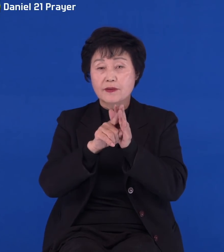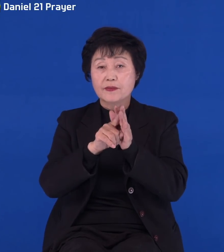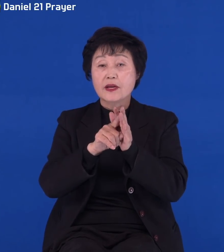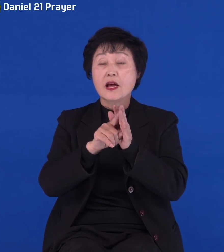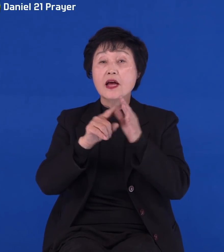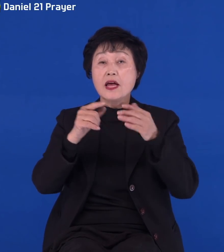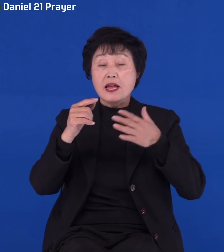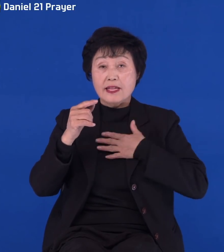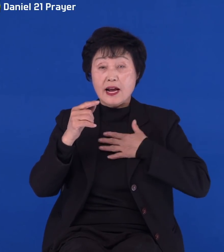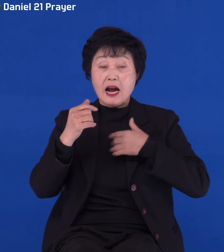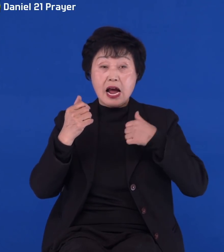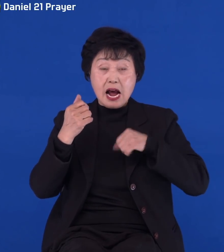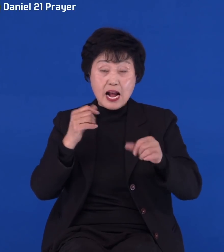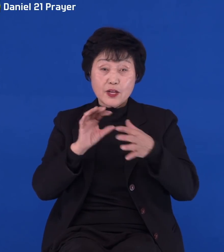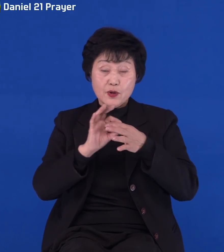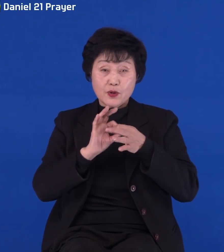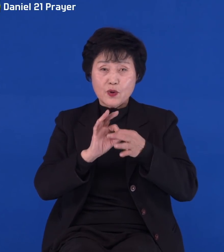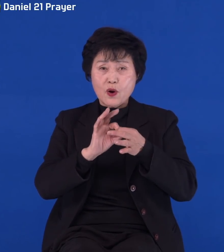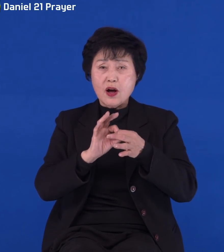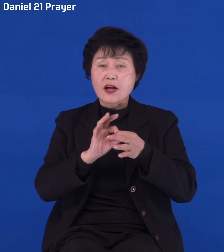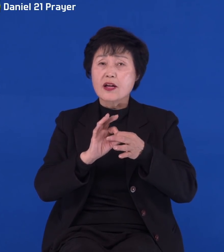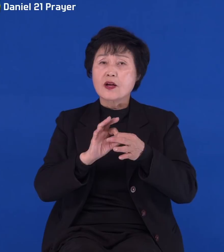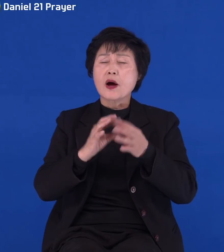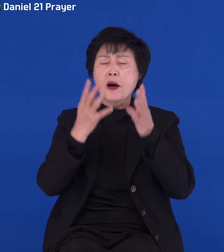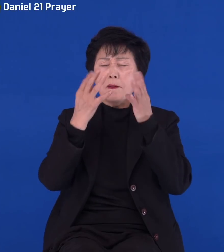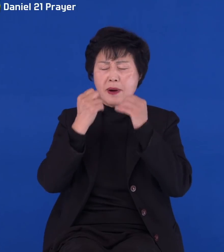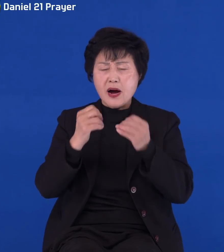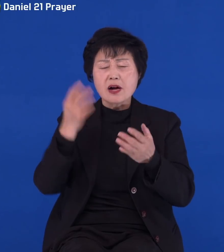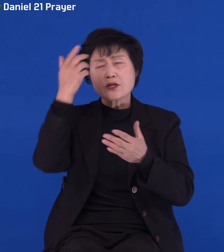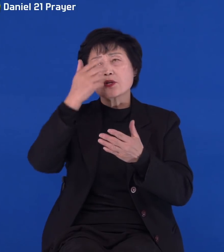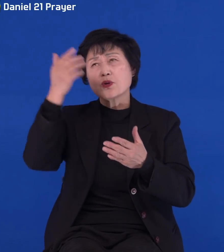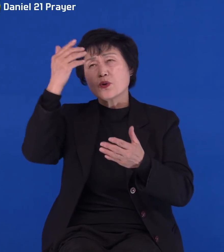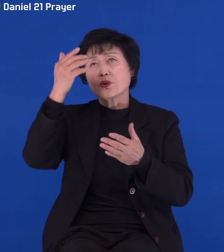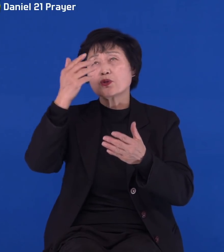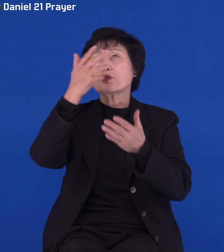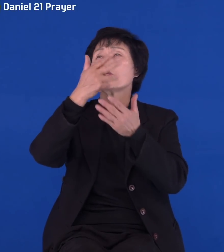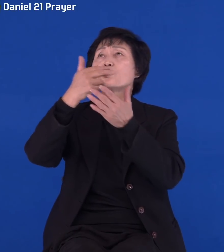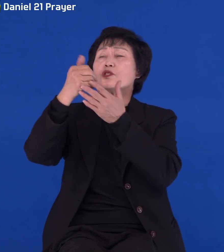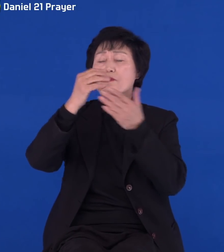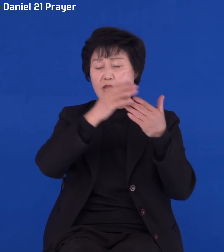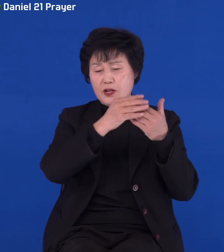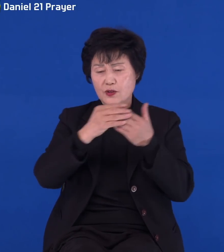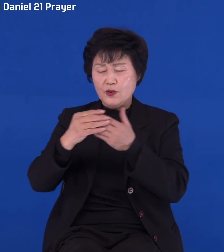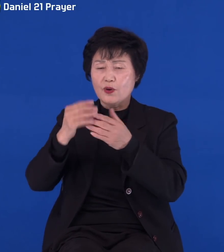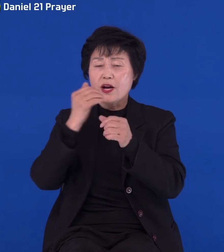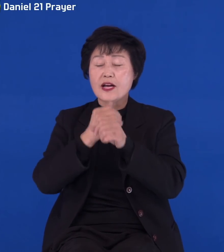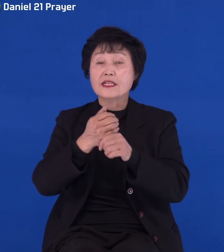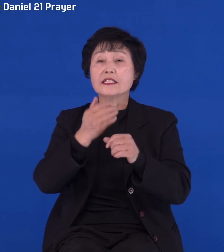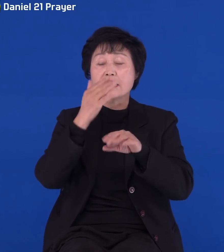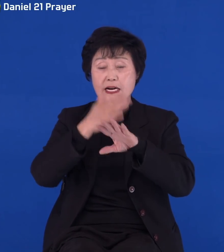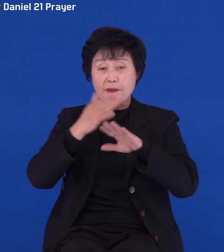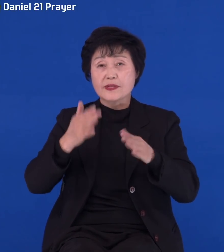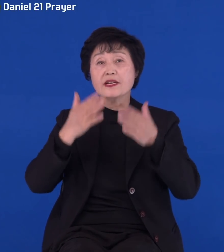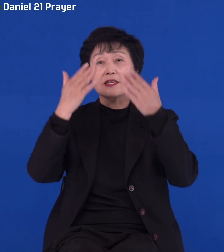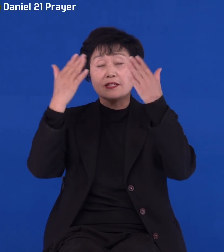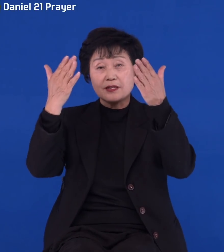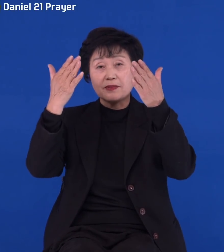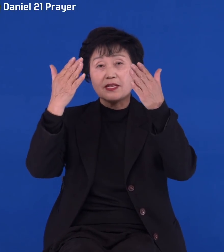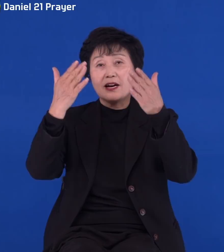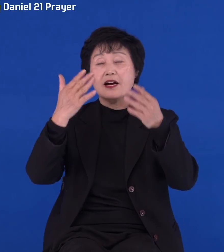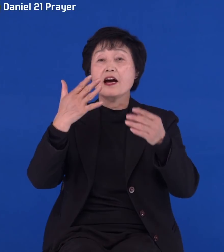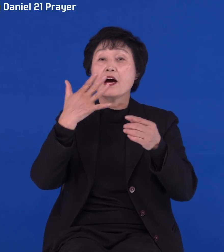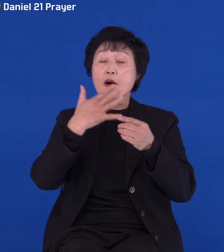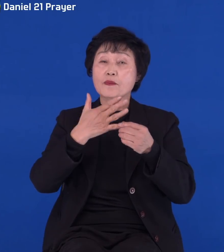주시고 이 아들을 통하여 수많은 영혼들을 주님께로 인도하게 하시니 그 크신 은혜에 감사를 드립니다. 아홉째,